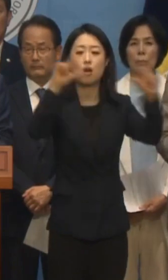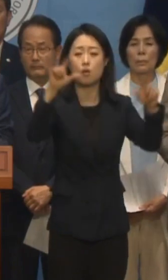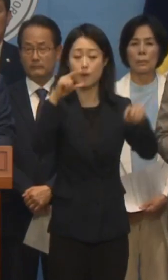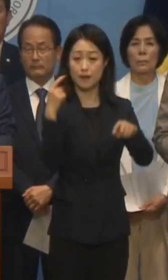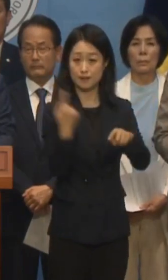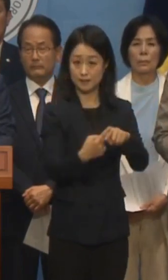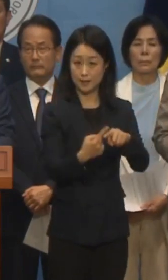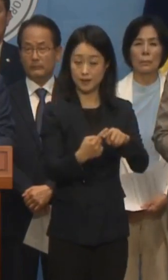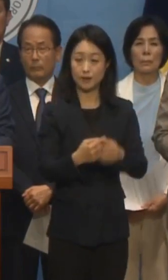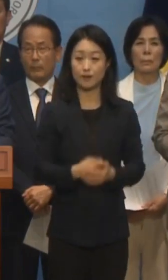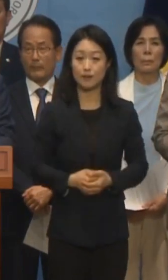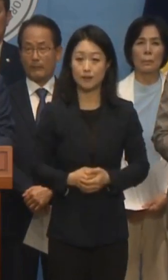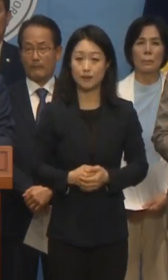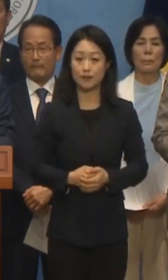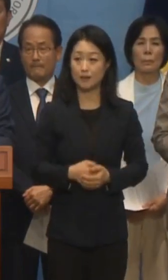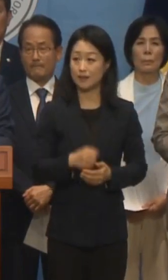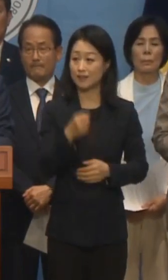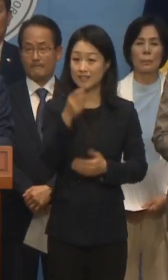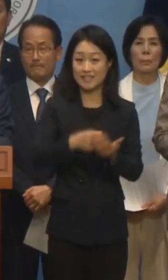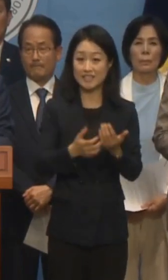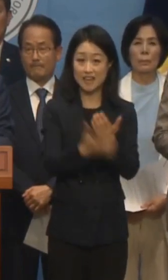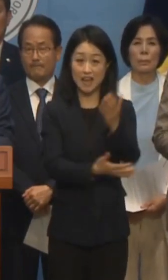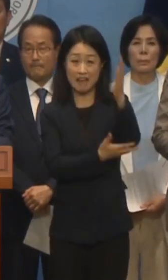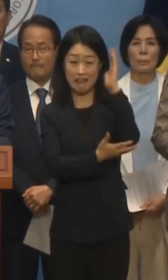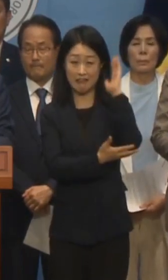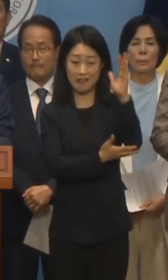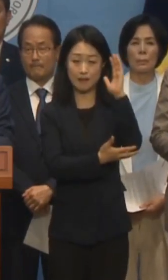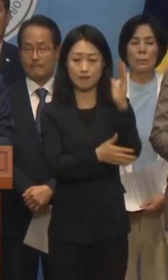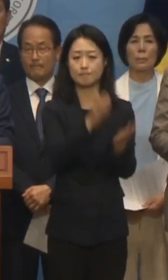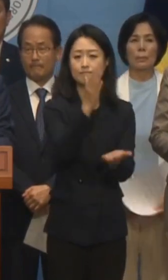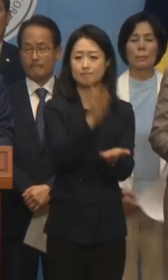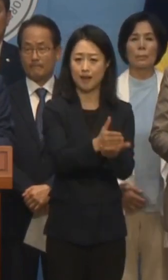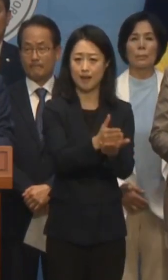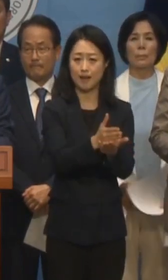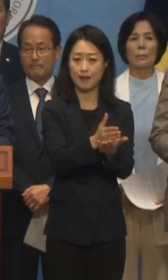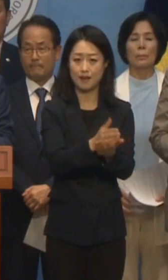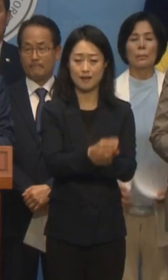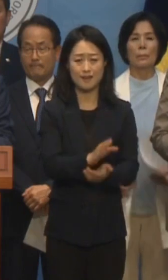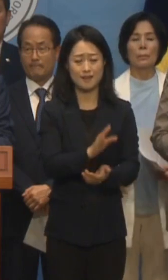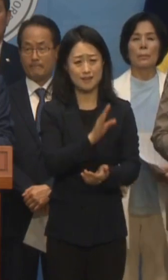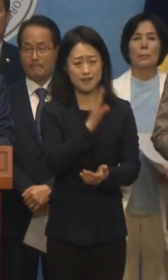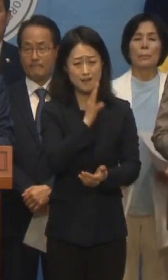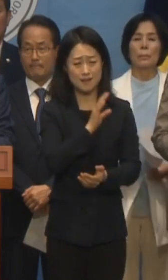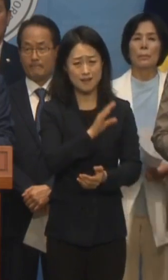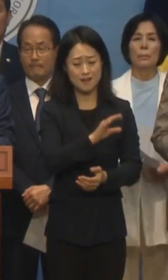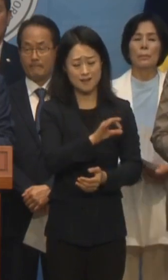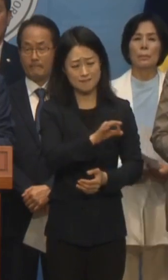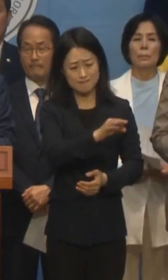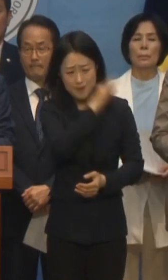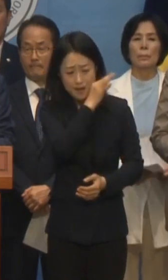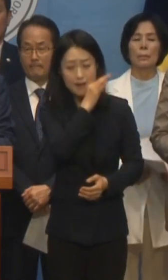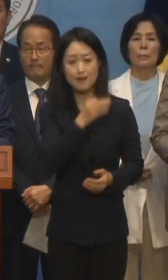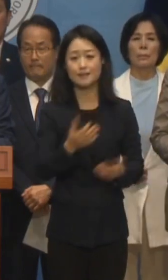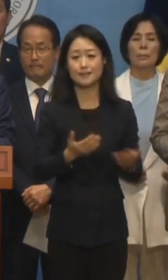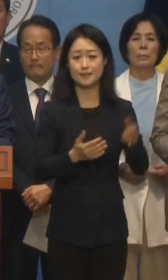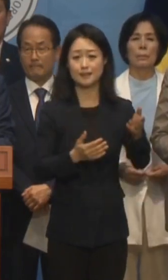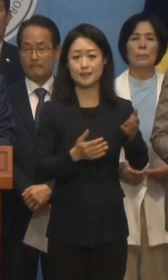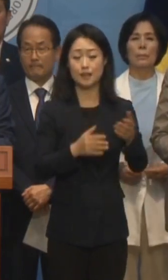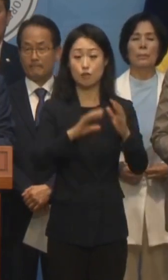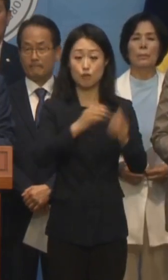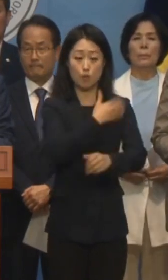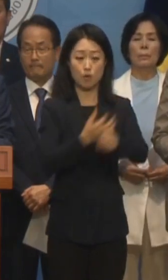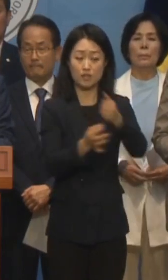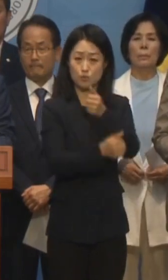것입니다. 어설픈 언론 플레이 하나에 도취될 일도 아니며 오히려 후한무치한 권익위를 만든